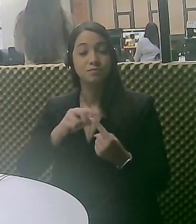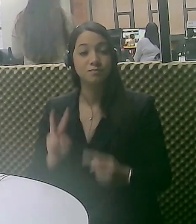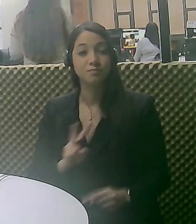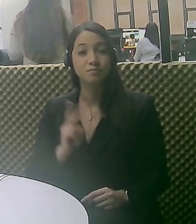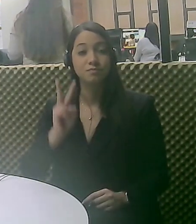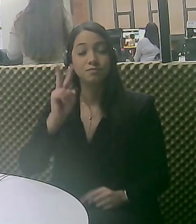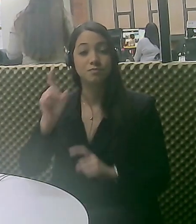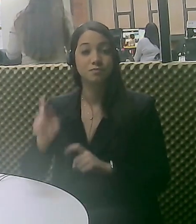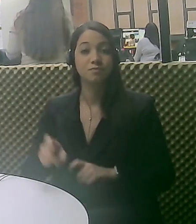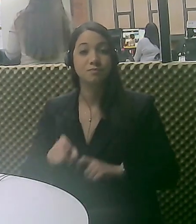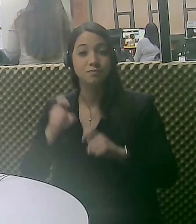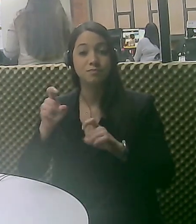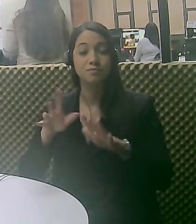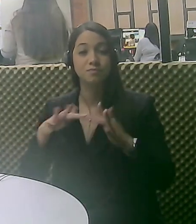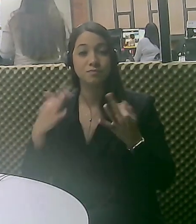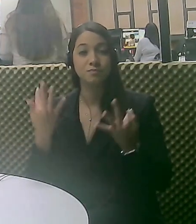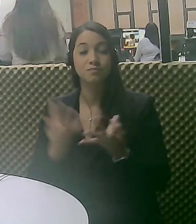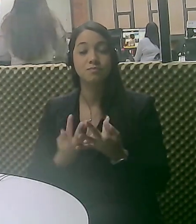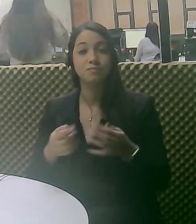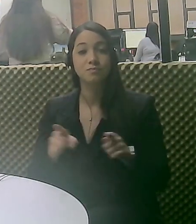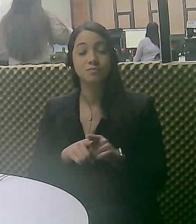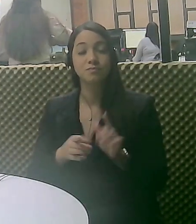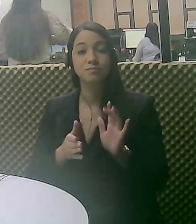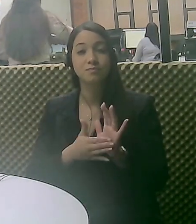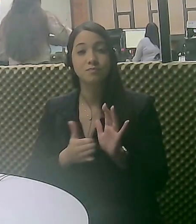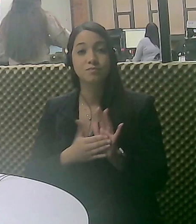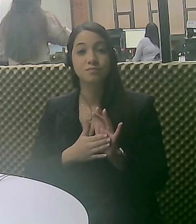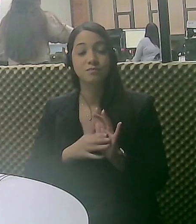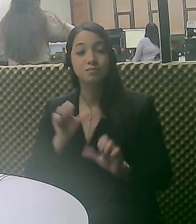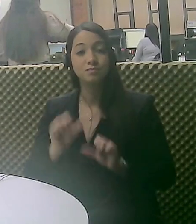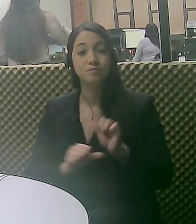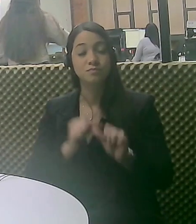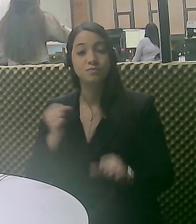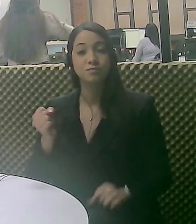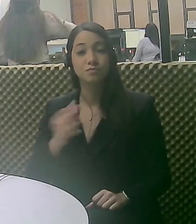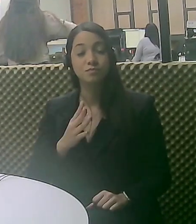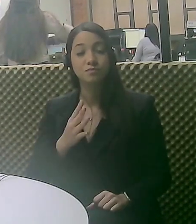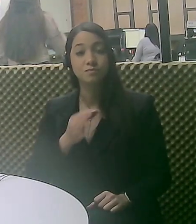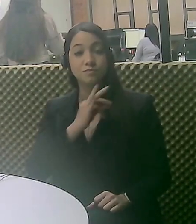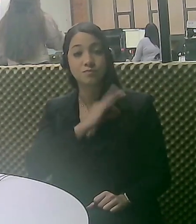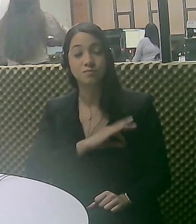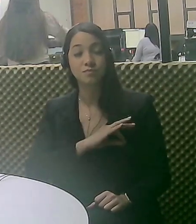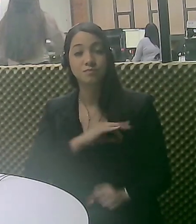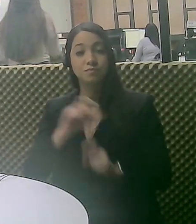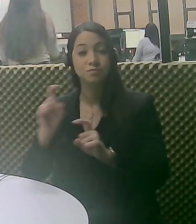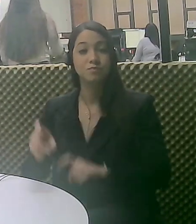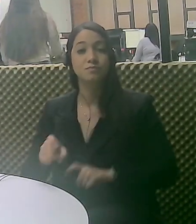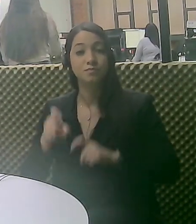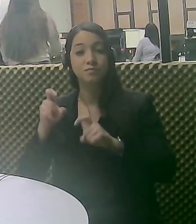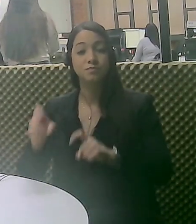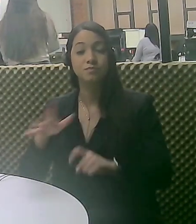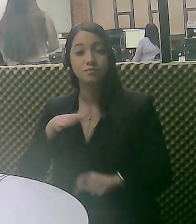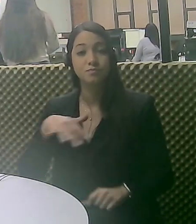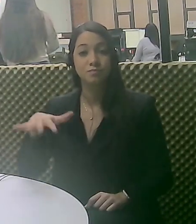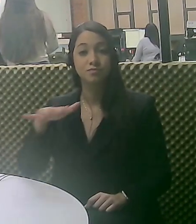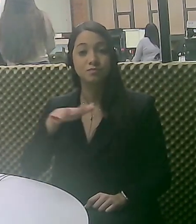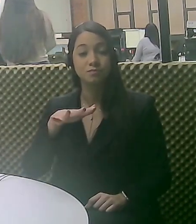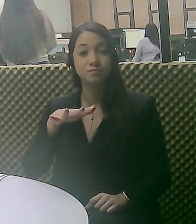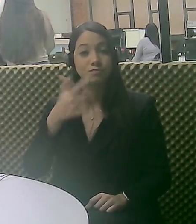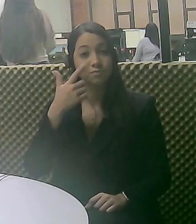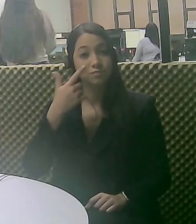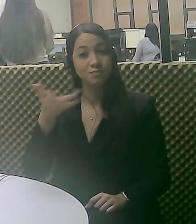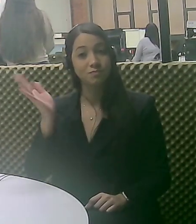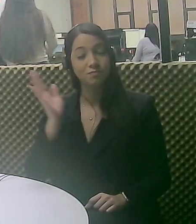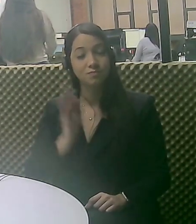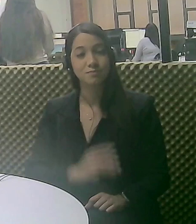valorizar a agroindústria familiar, além de proporcionar uma alternativa a mais de geração de renda aos produtores da região.